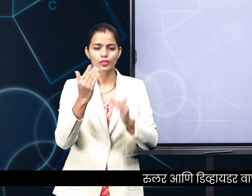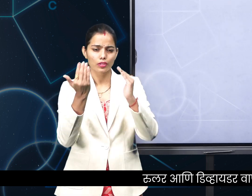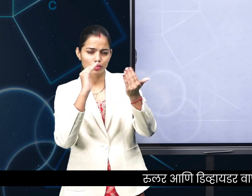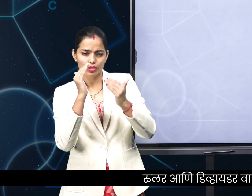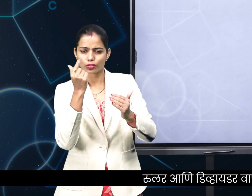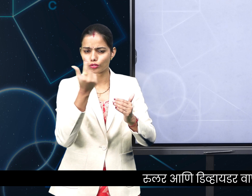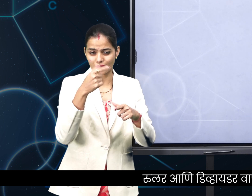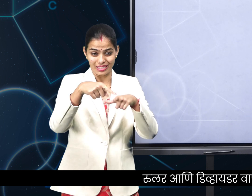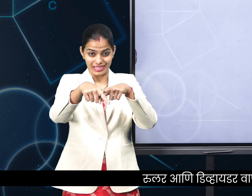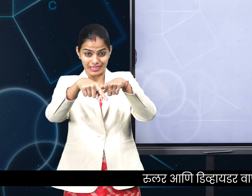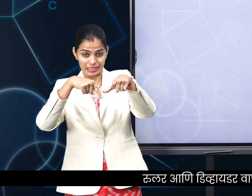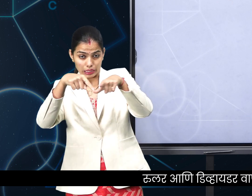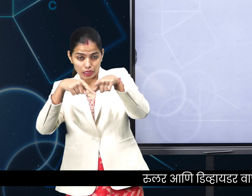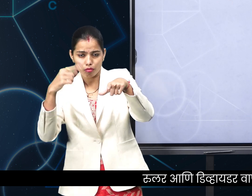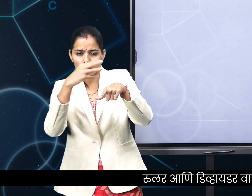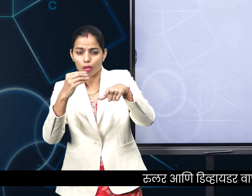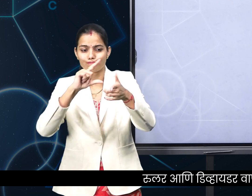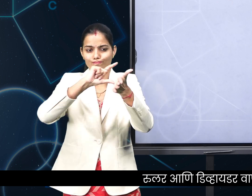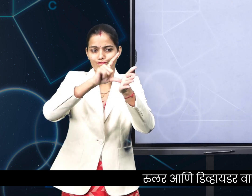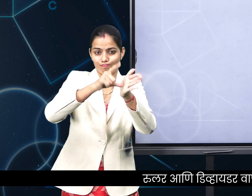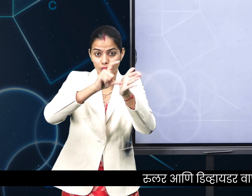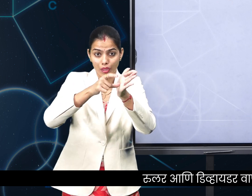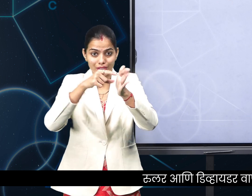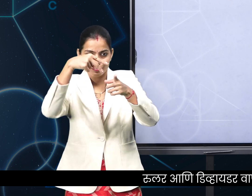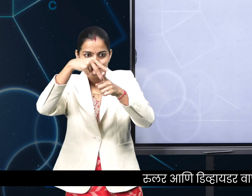रुलर आणि डिवायडर वापरून तुलना.